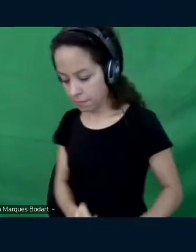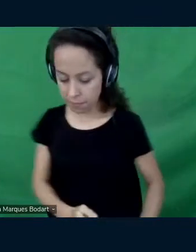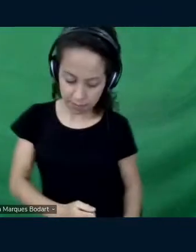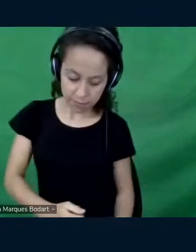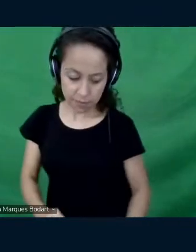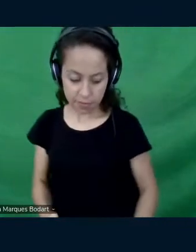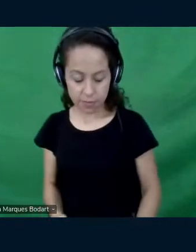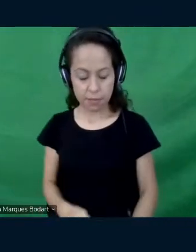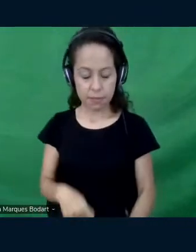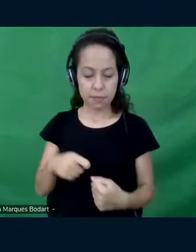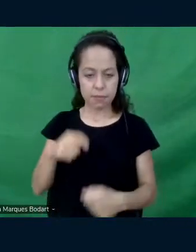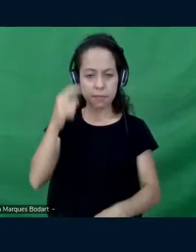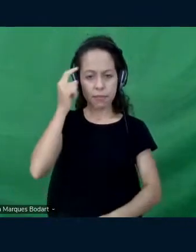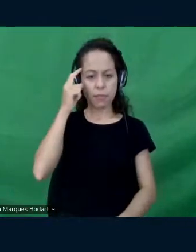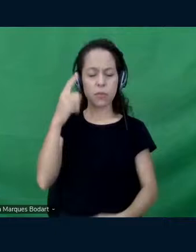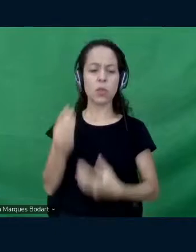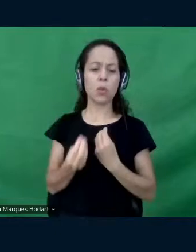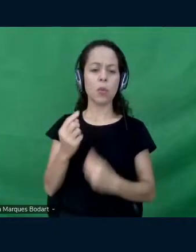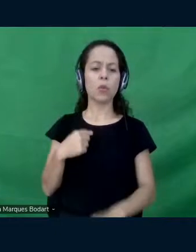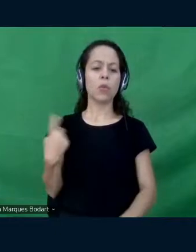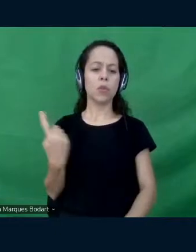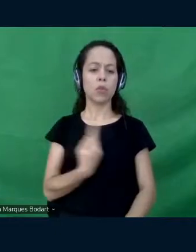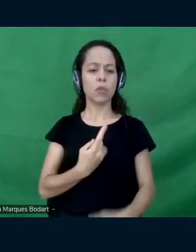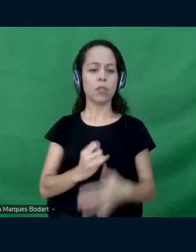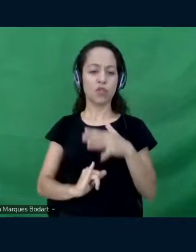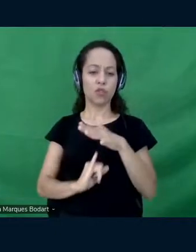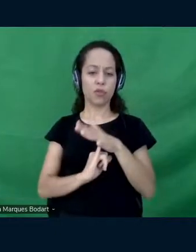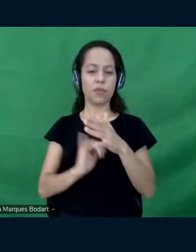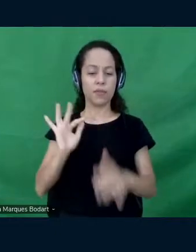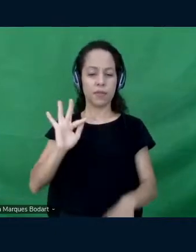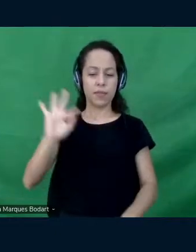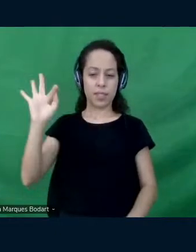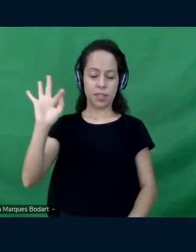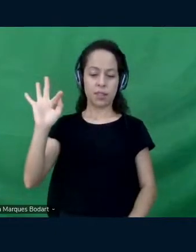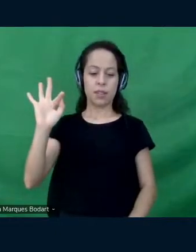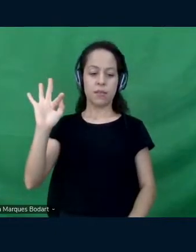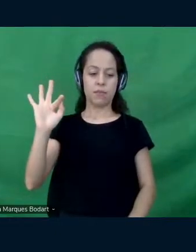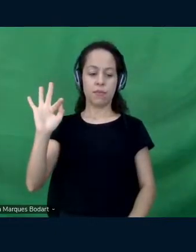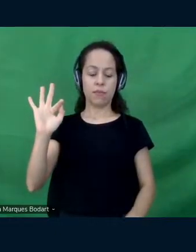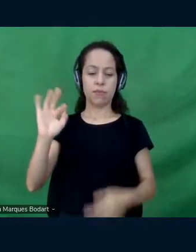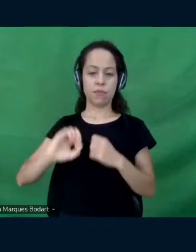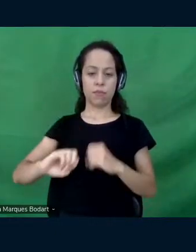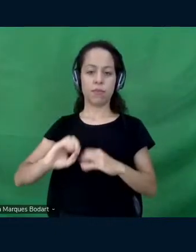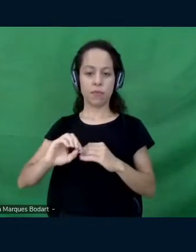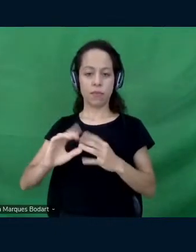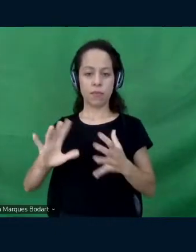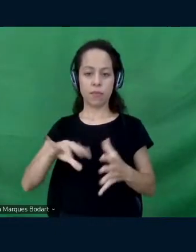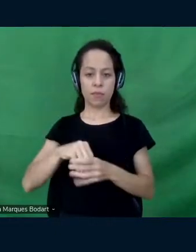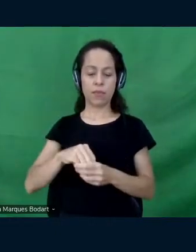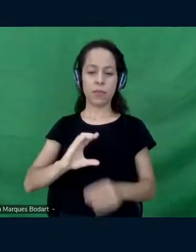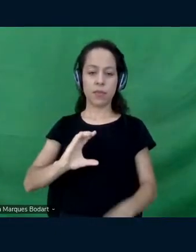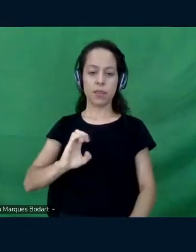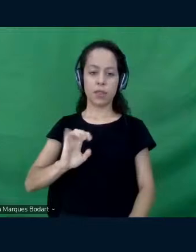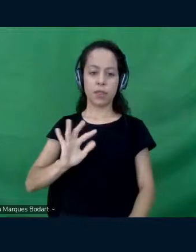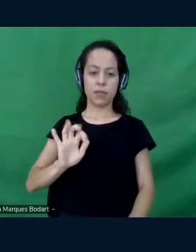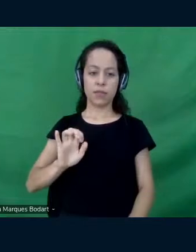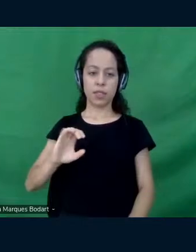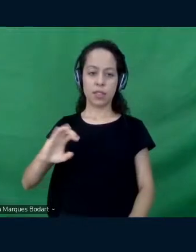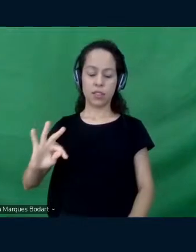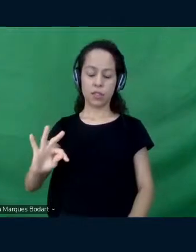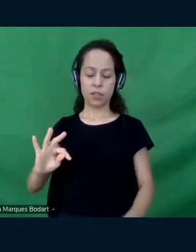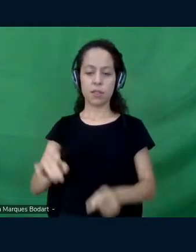em como é que nós, né, institutos federais e a rede federal de ensino, incluindo aí CEFET, Pedro II,